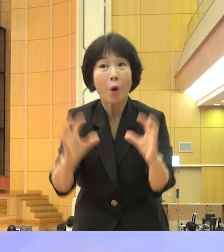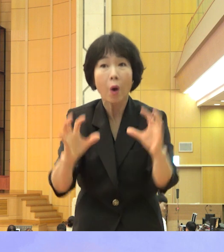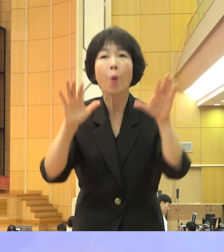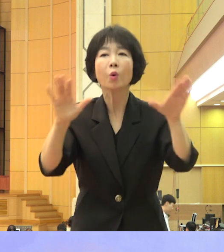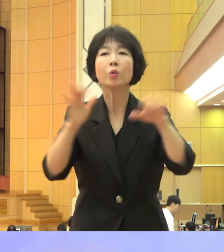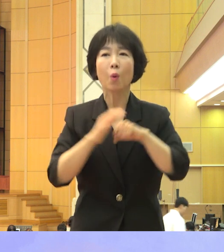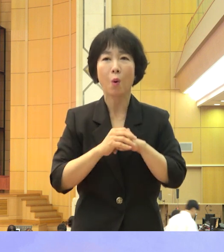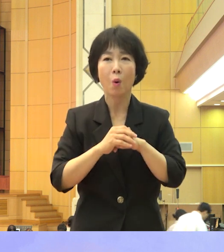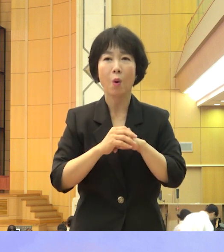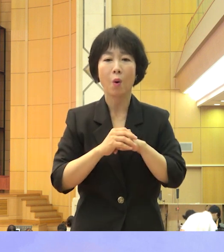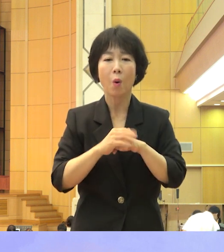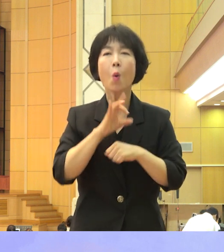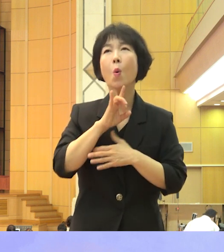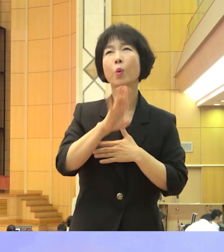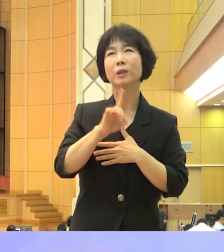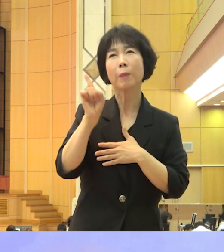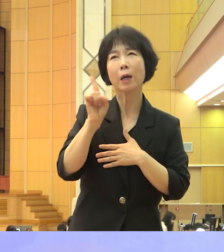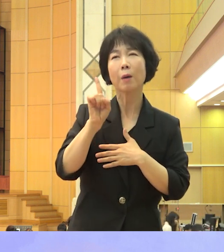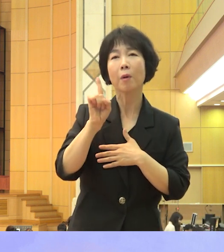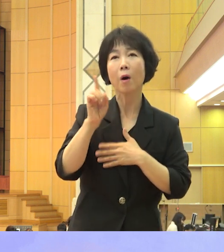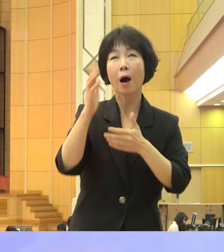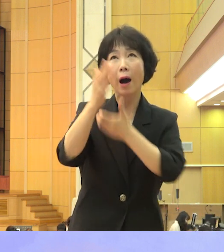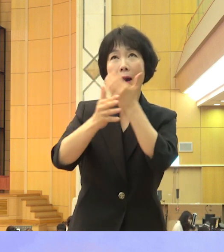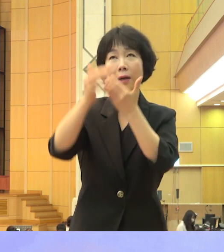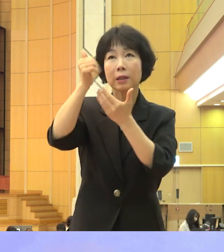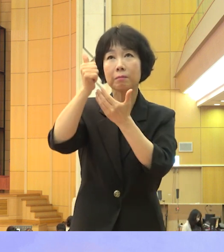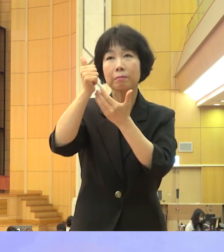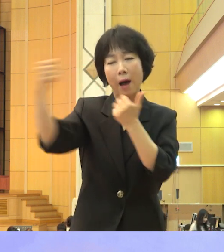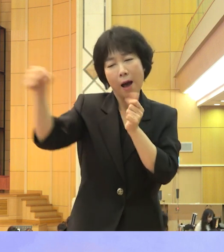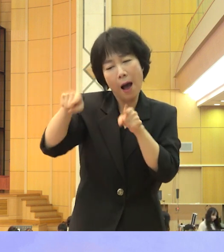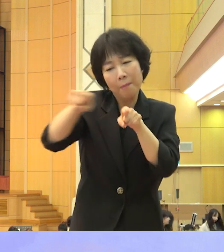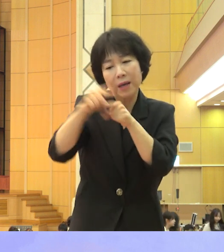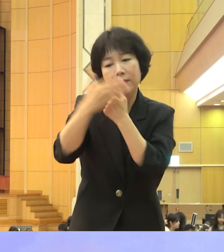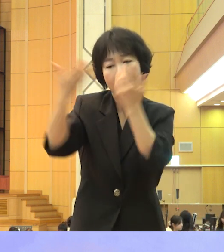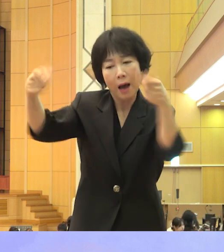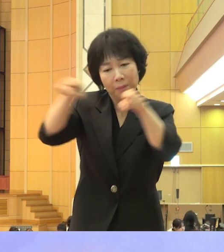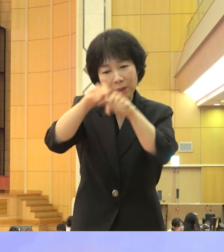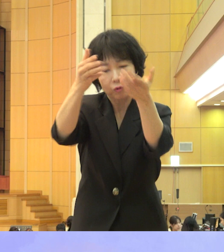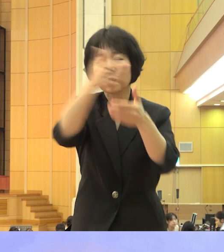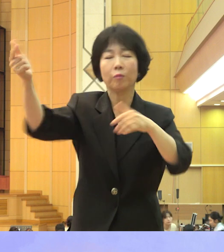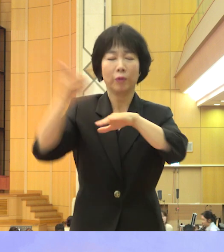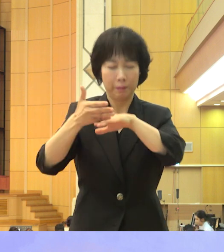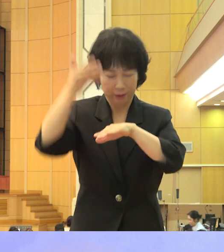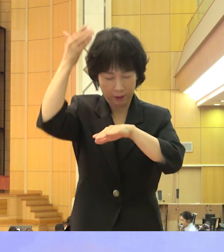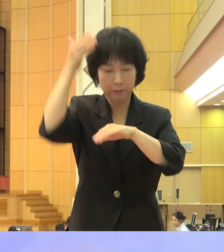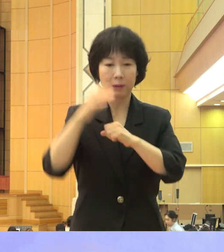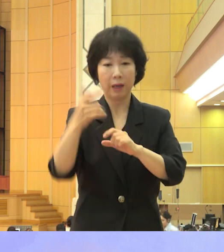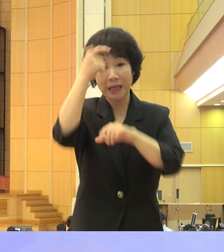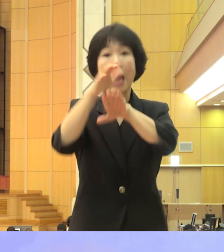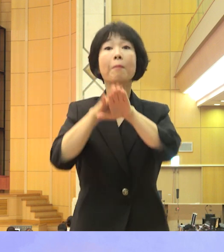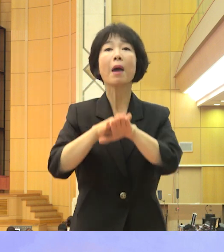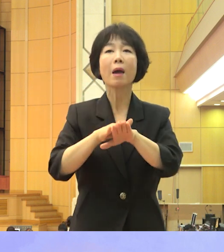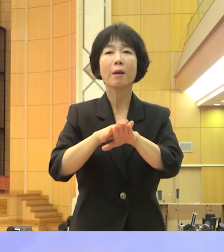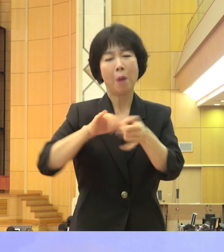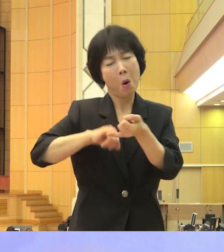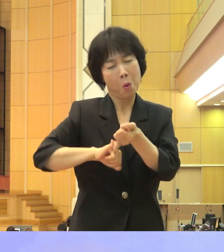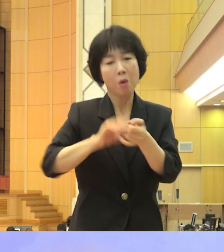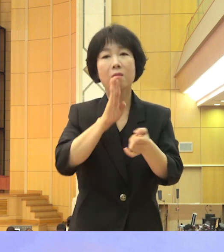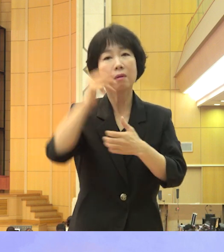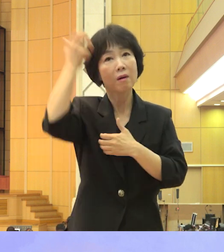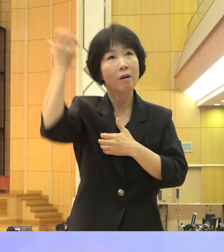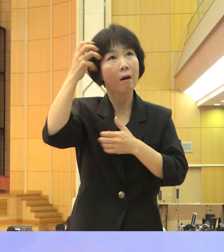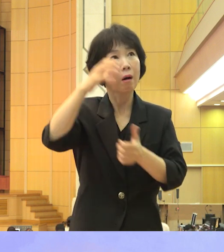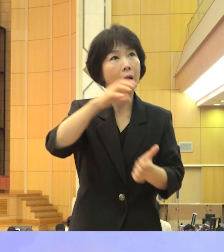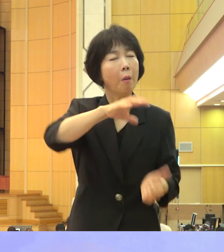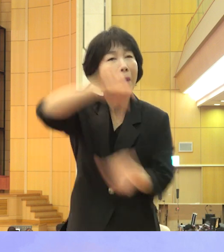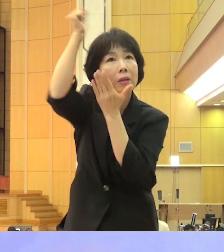오늘도 오직 하나님의 가운데 함께 해주심을 감사합니다. 오늘 귀한 예배가 신령과 진정으로